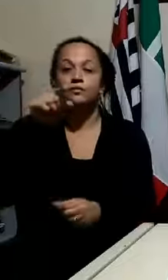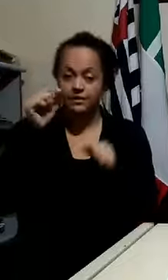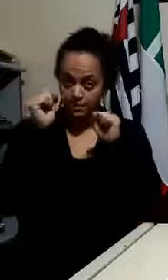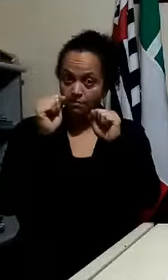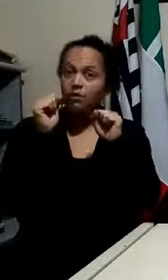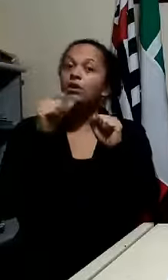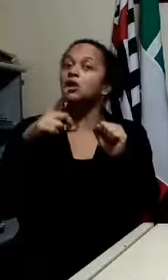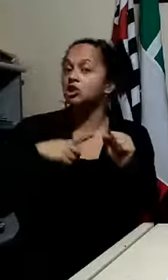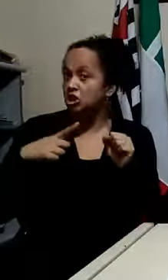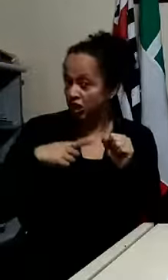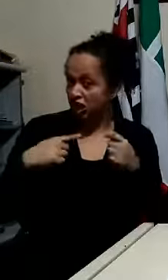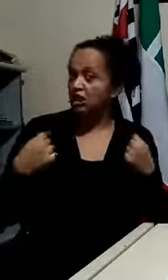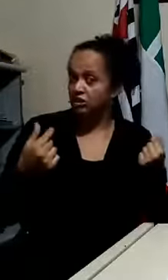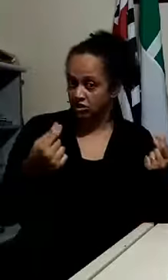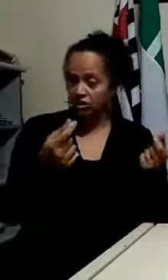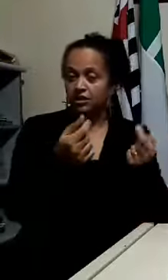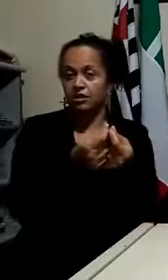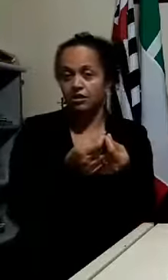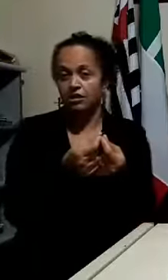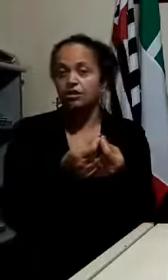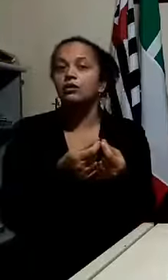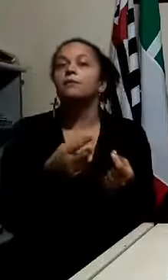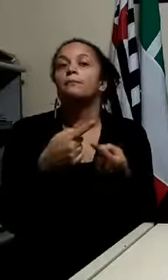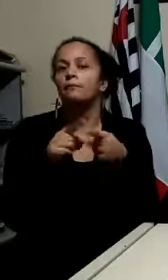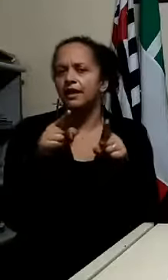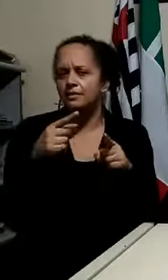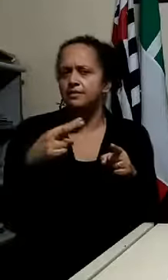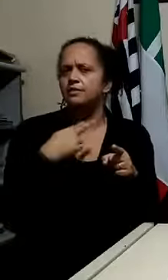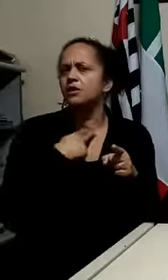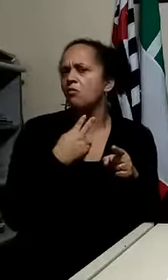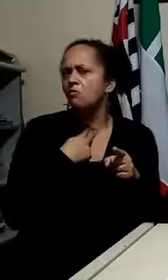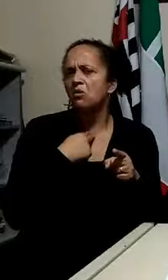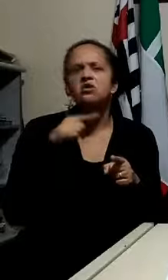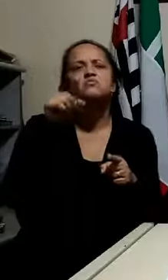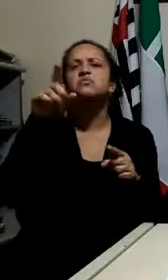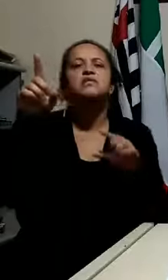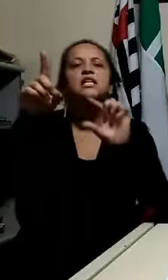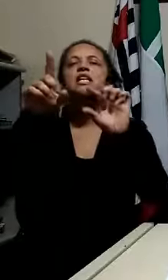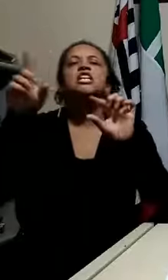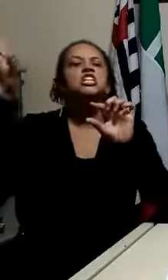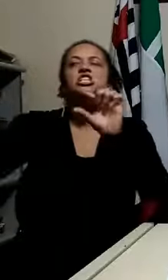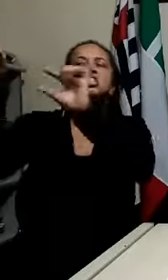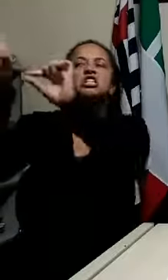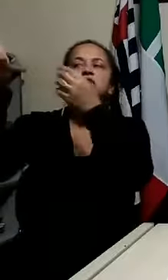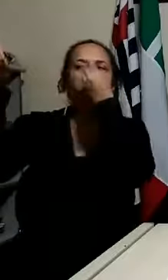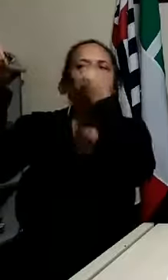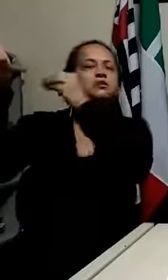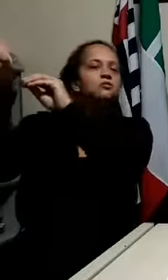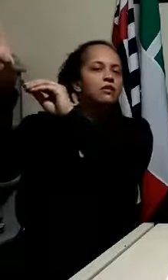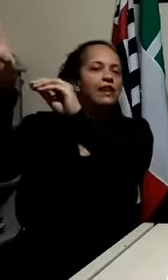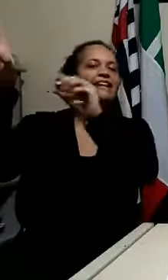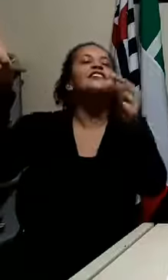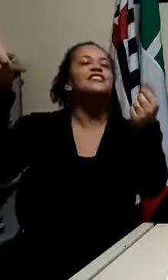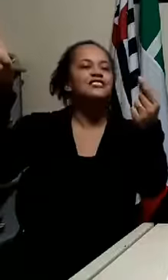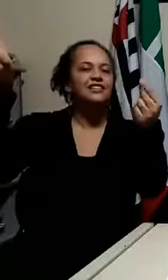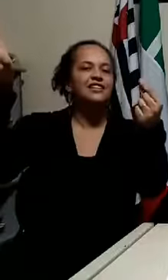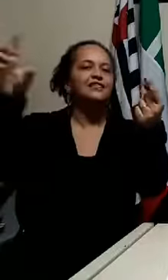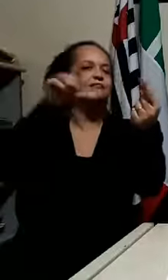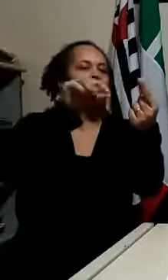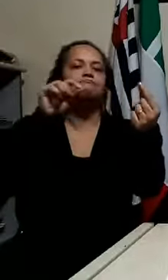dinheiro. O errado é o dinheiro nos possuir. E nós caímos no pecado da ganância, da avareza